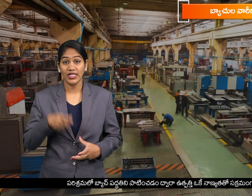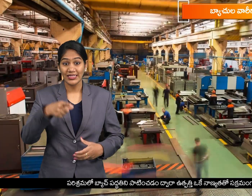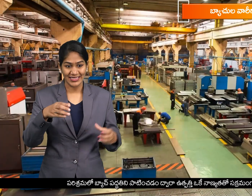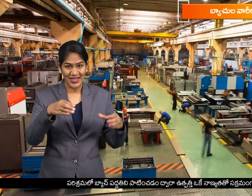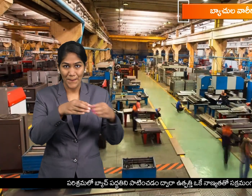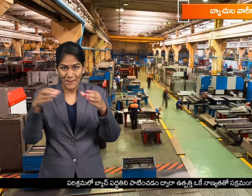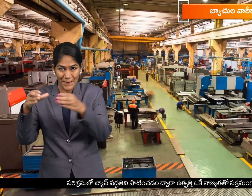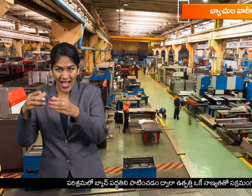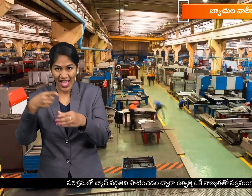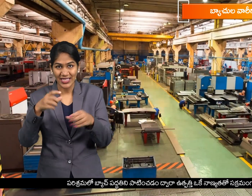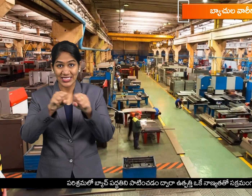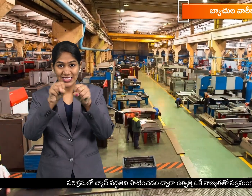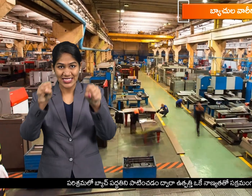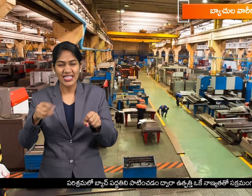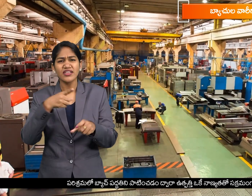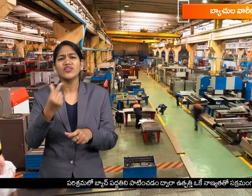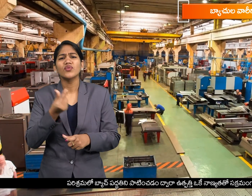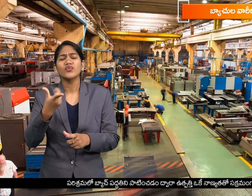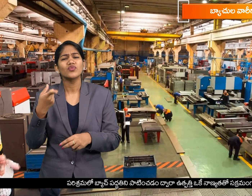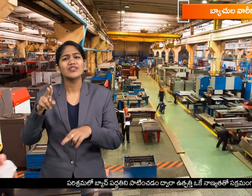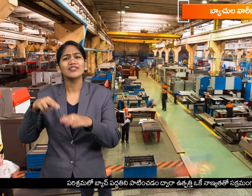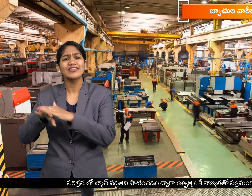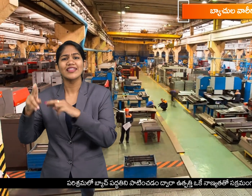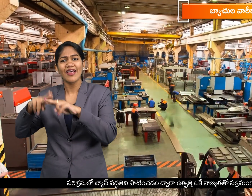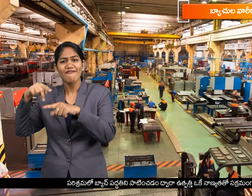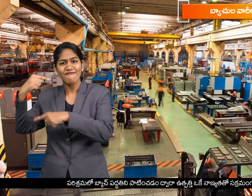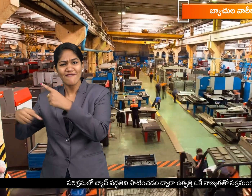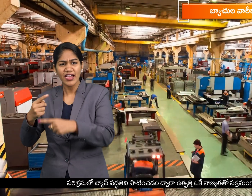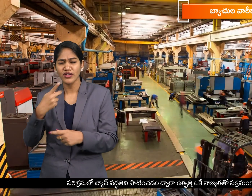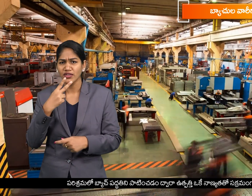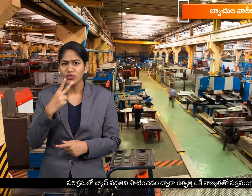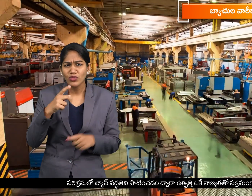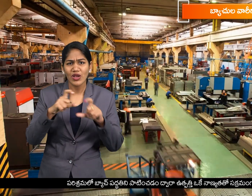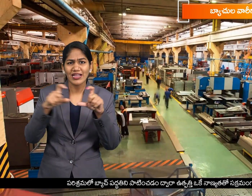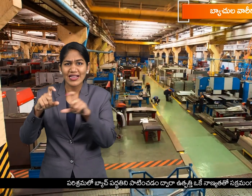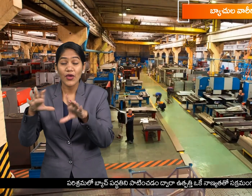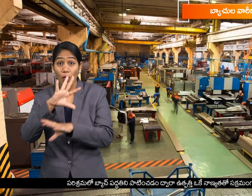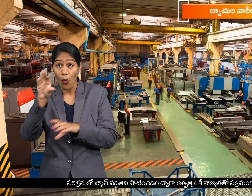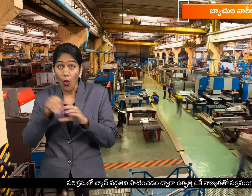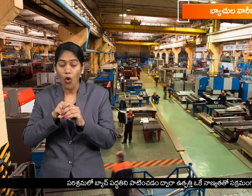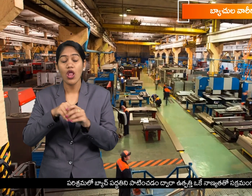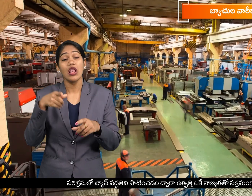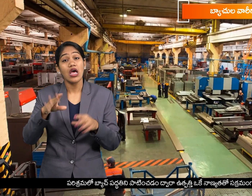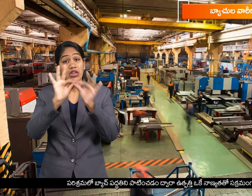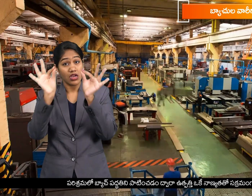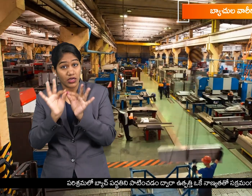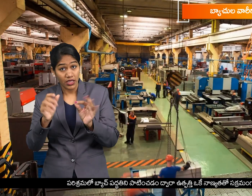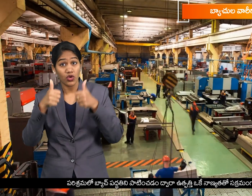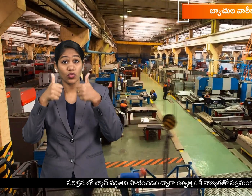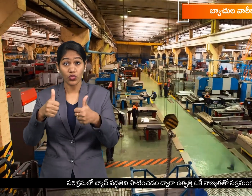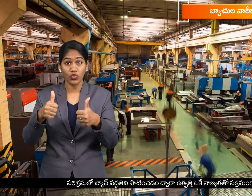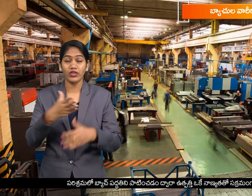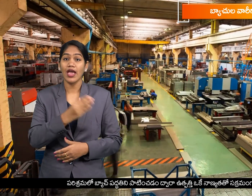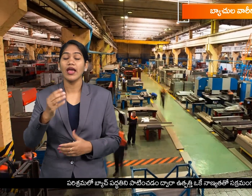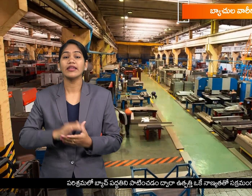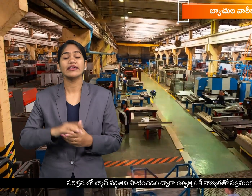పరిశ్రమలో బ్యాచ్ పద్ధతిని పాటించడం ద్వారా ఉత్పత్తి ఒకే నాణ్యతతో సక్రమంగా వస్తుంది.